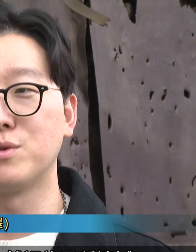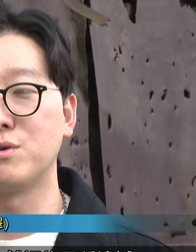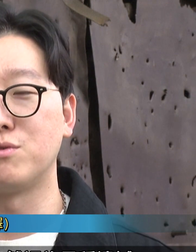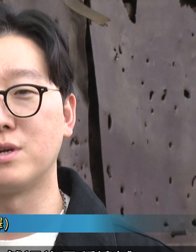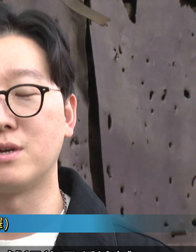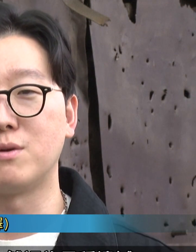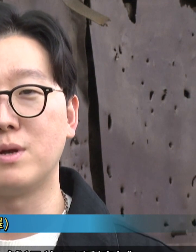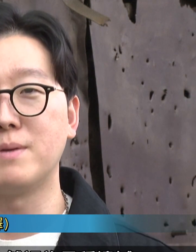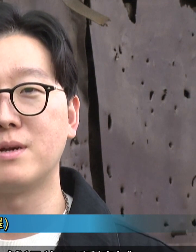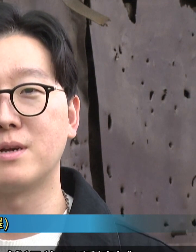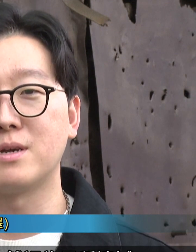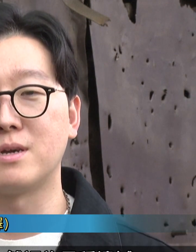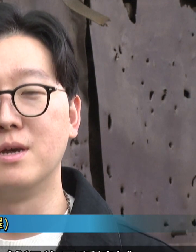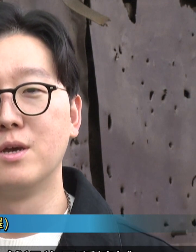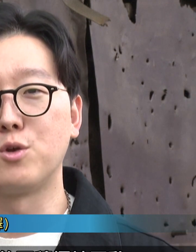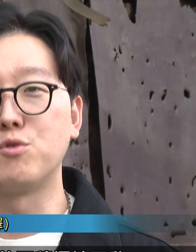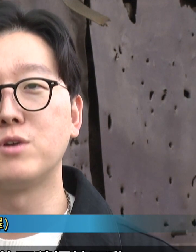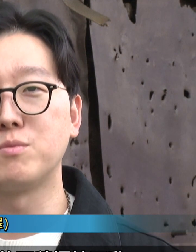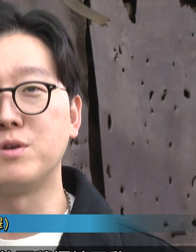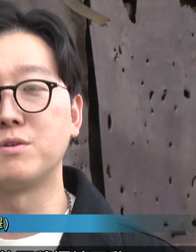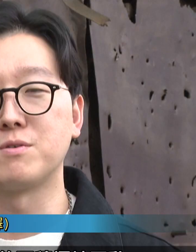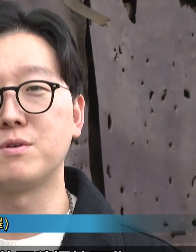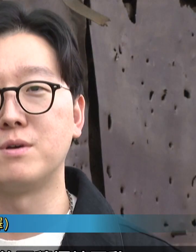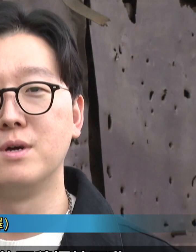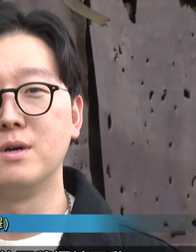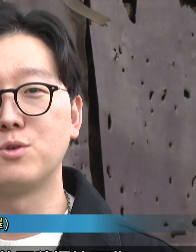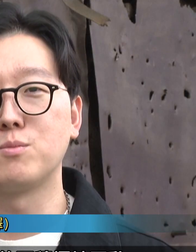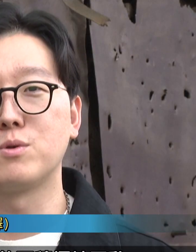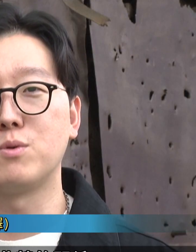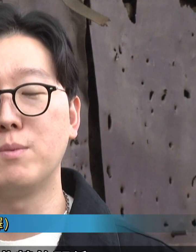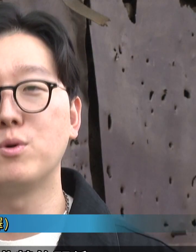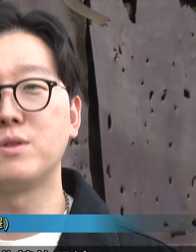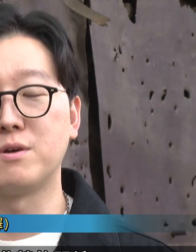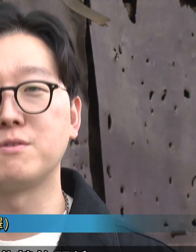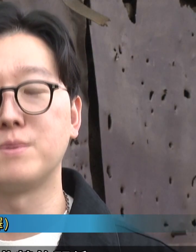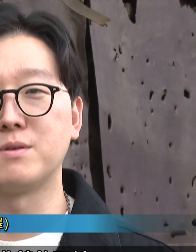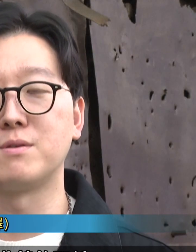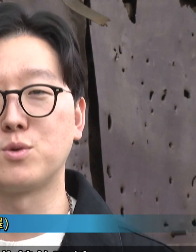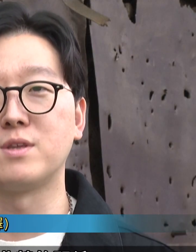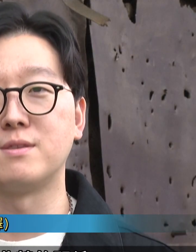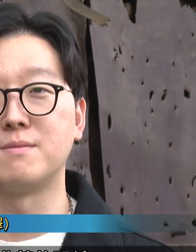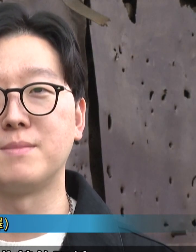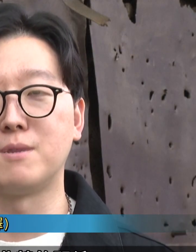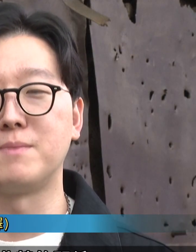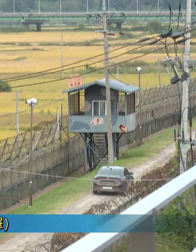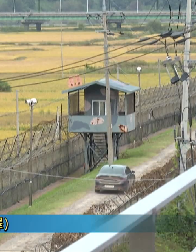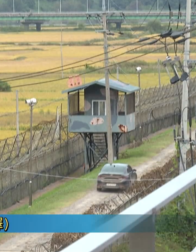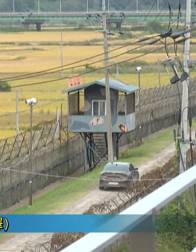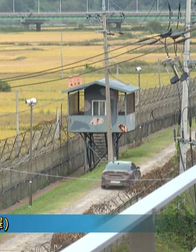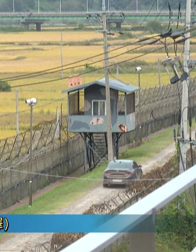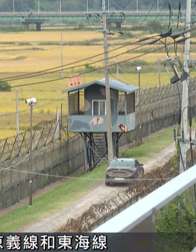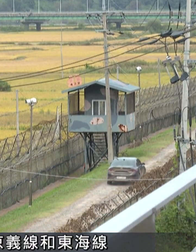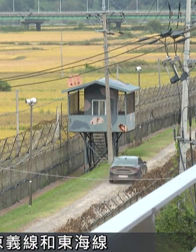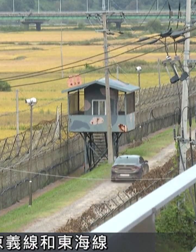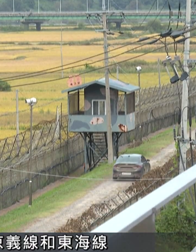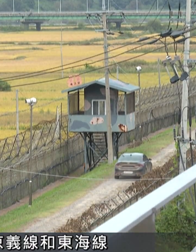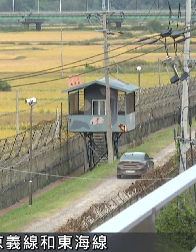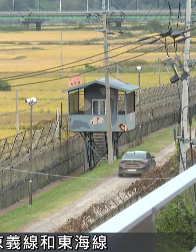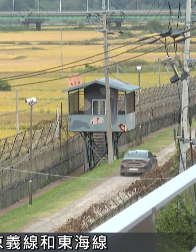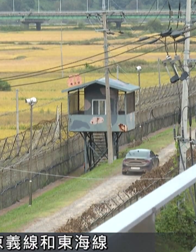더우리가활발하게교류가좀이어져서좀더회복이되었으면좋겠는마음입니다。 被视为和平象征的金义线和